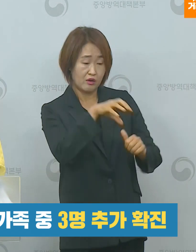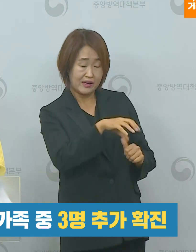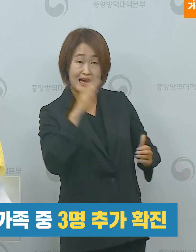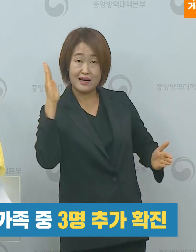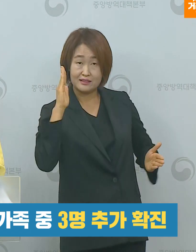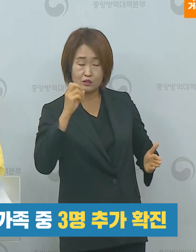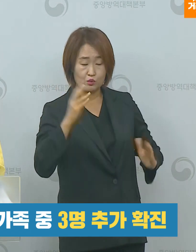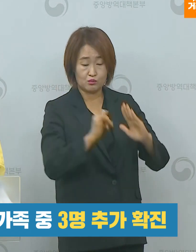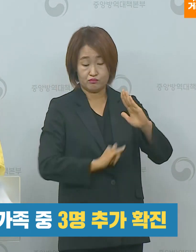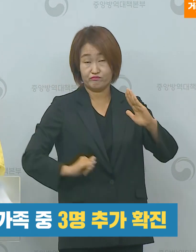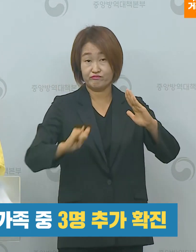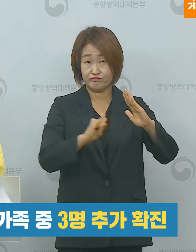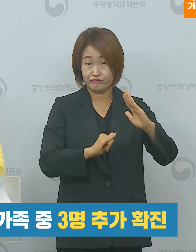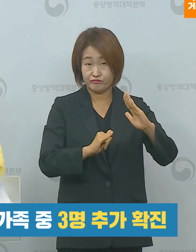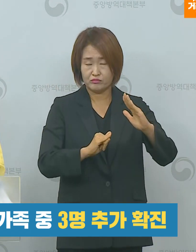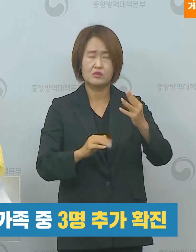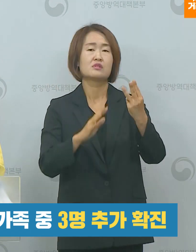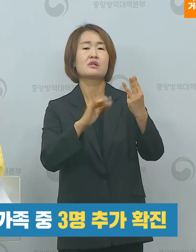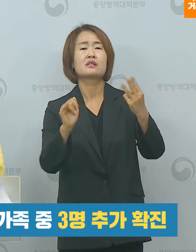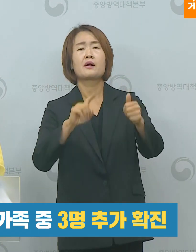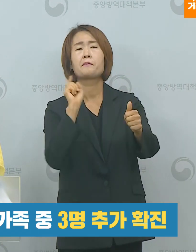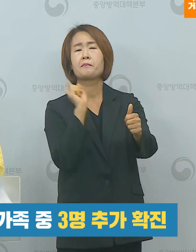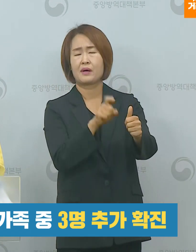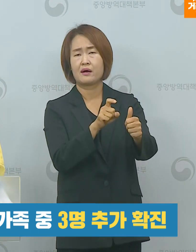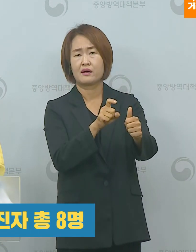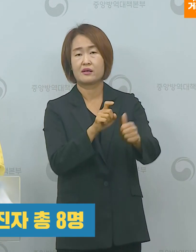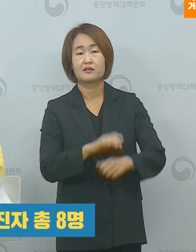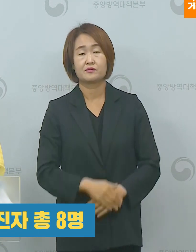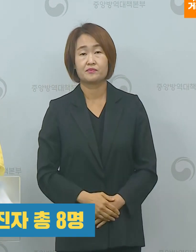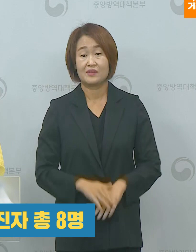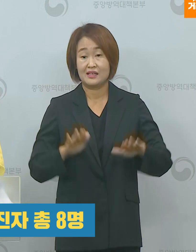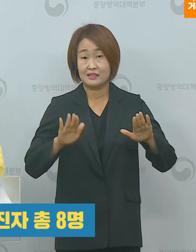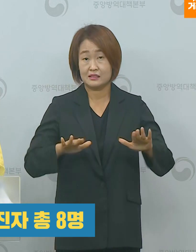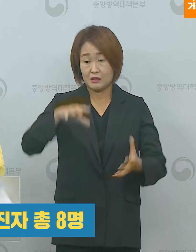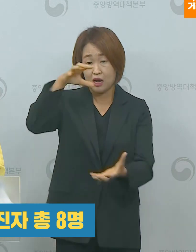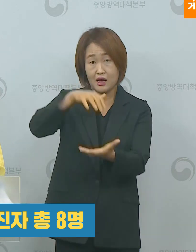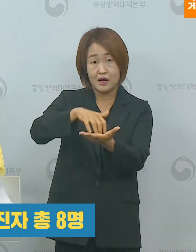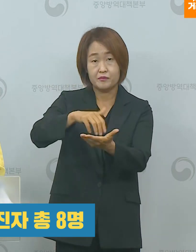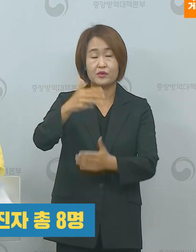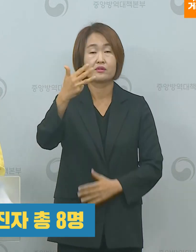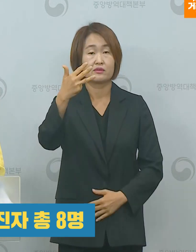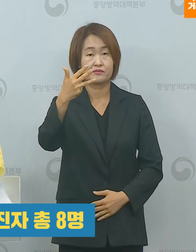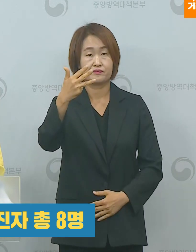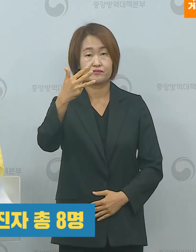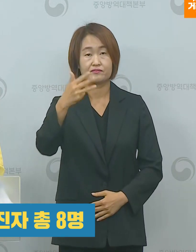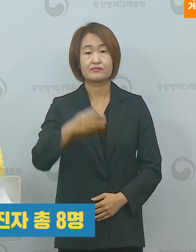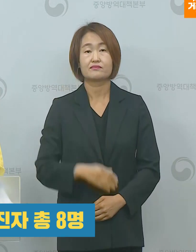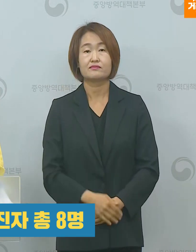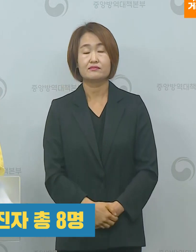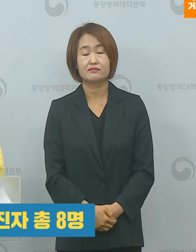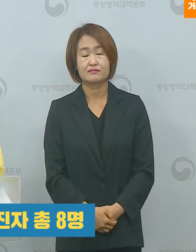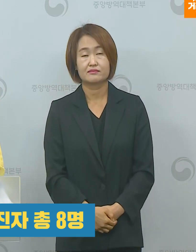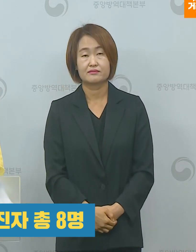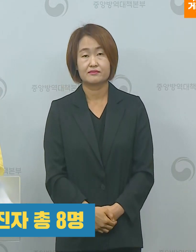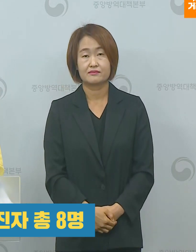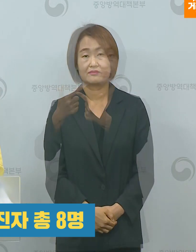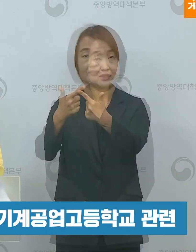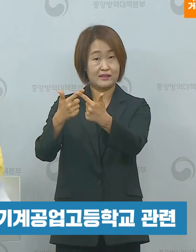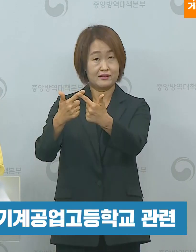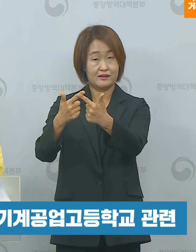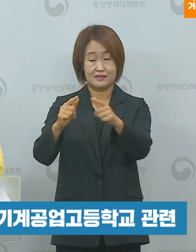및 가족 중에 3명이 추가로 확진되어 현재까지 총 8명의 누적 확진자가